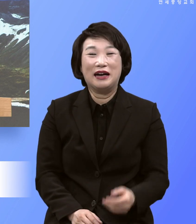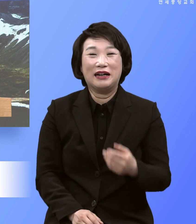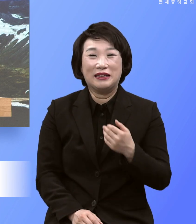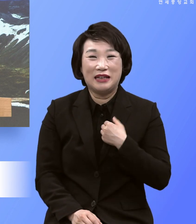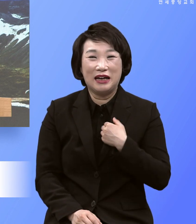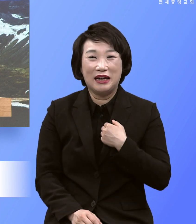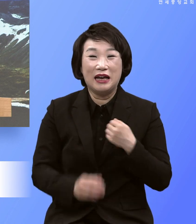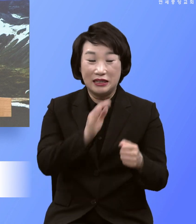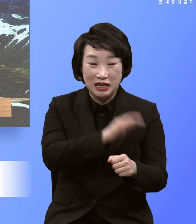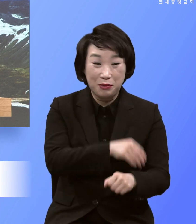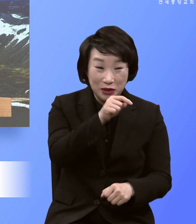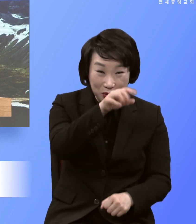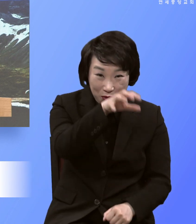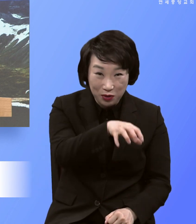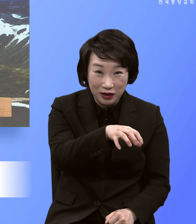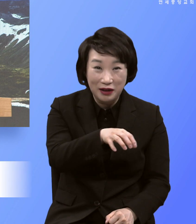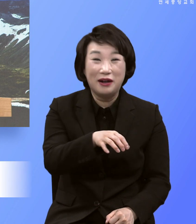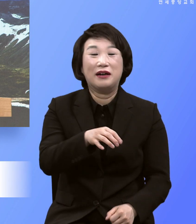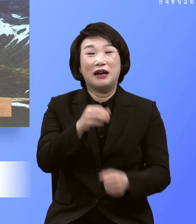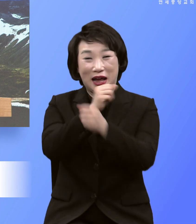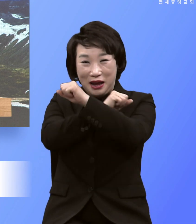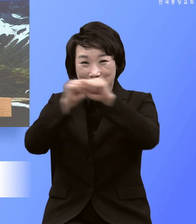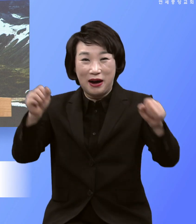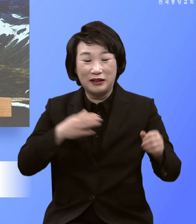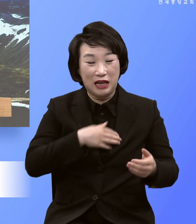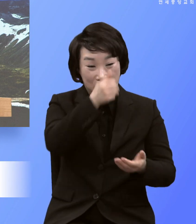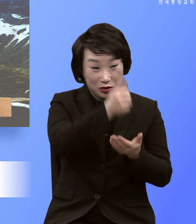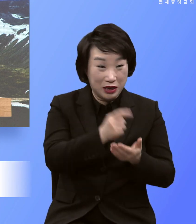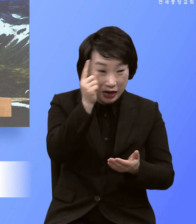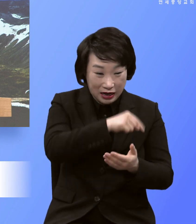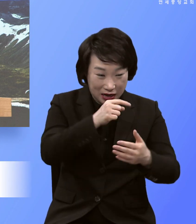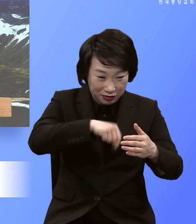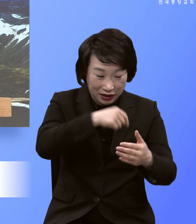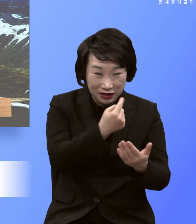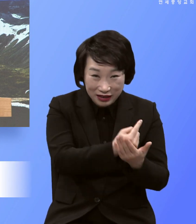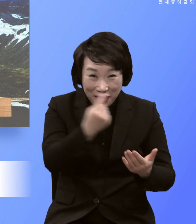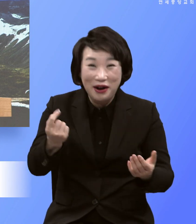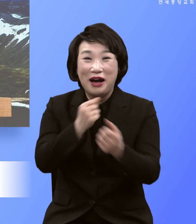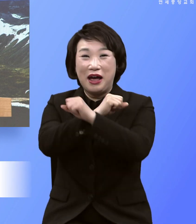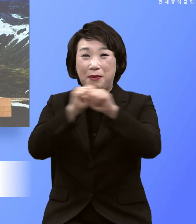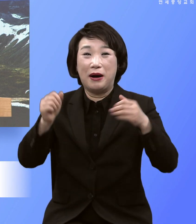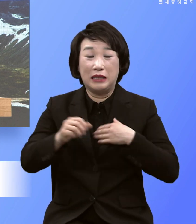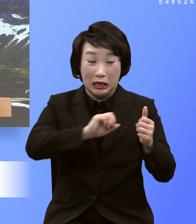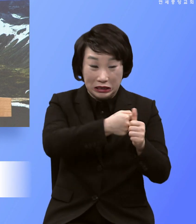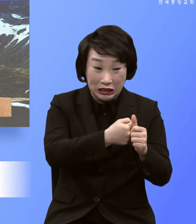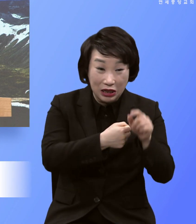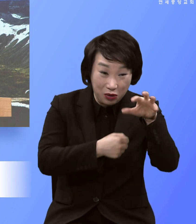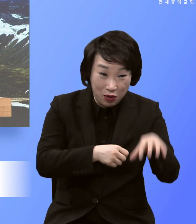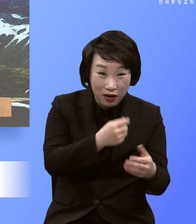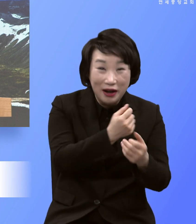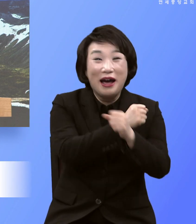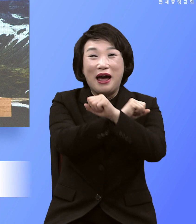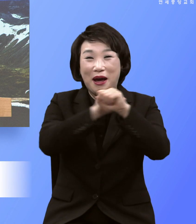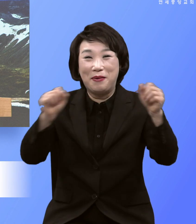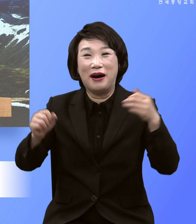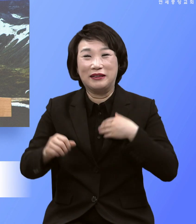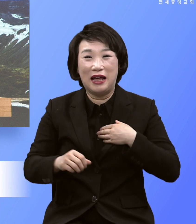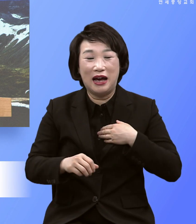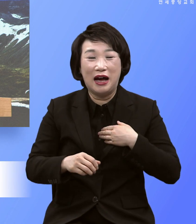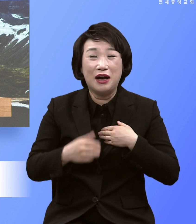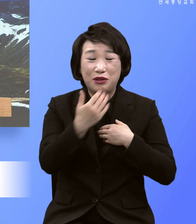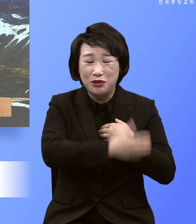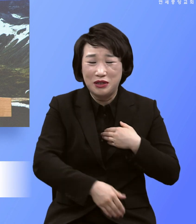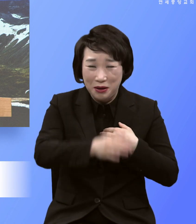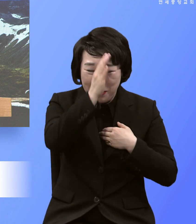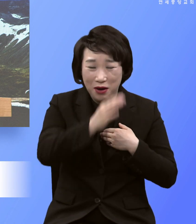나의 허물에서, 나의 죄악에서, 내가 받을 징계에서, 내가 당할